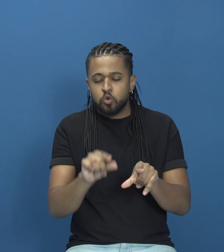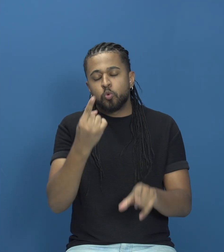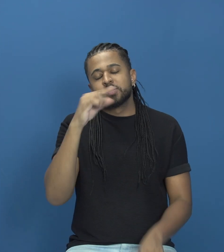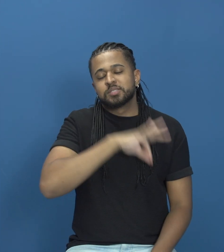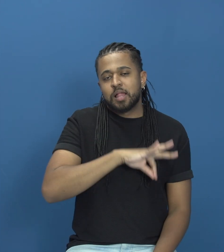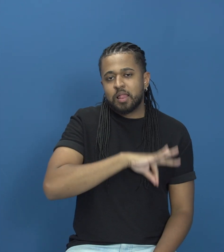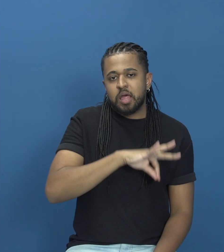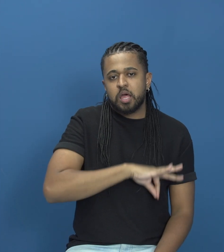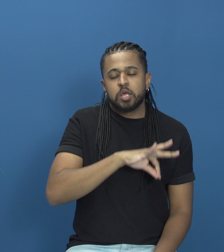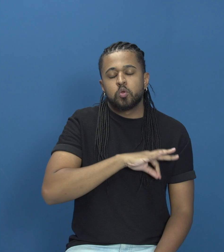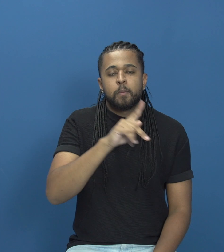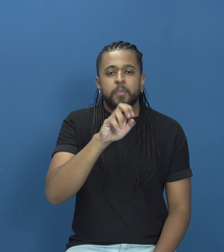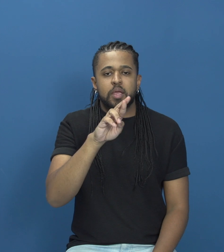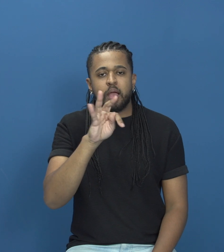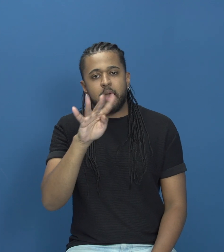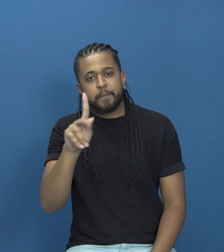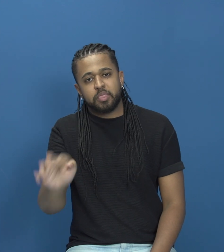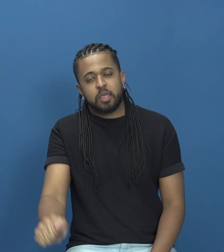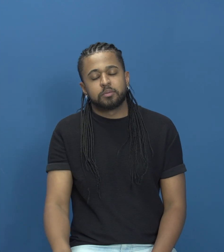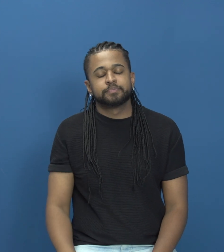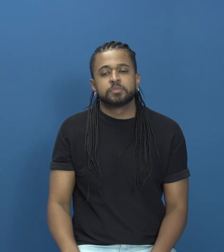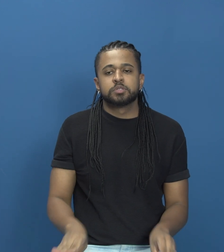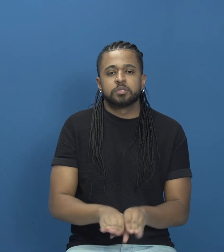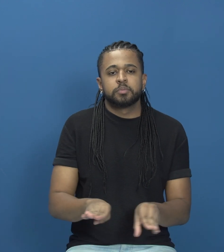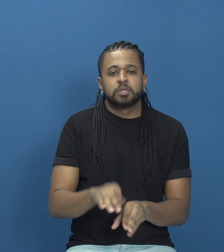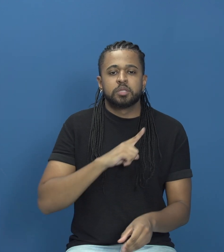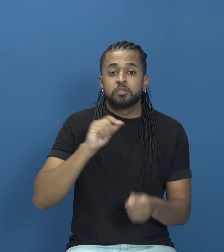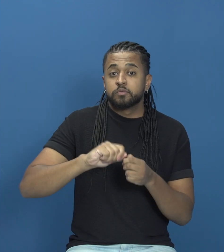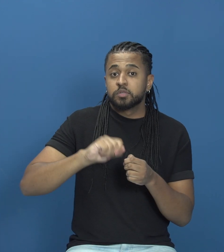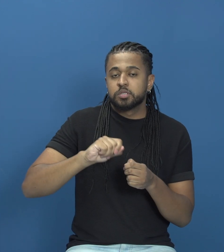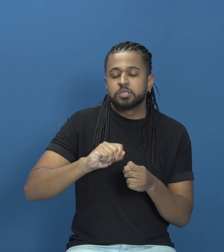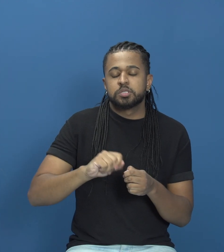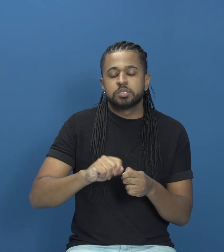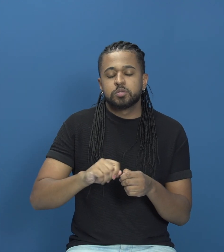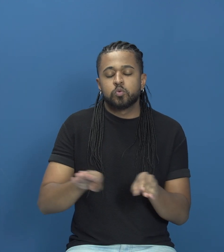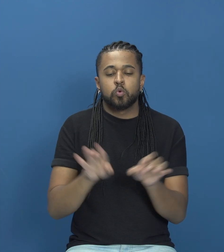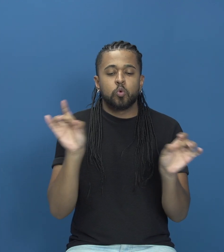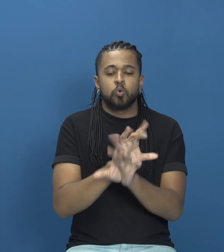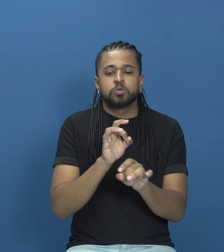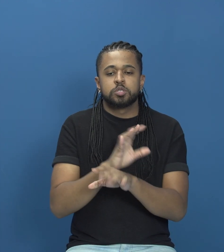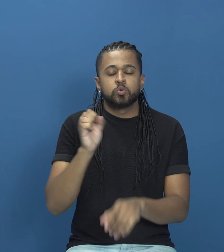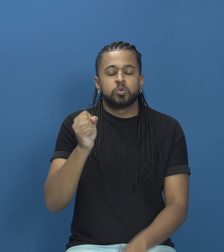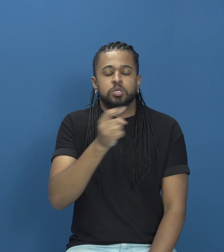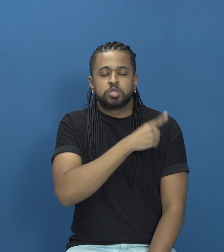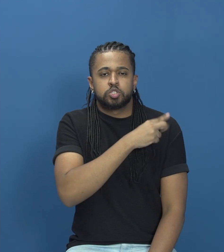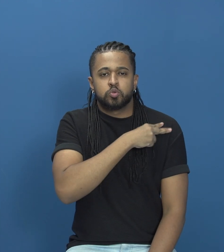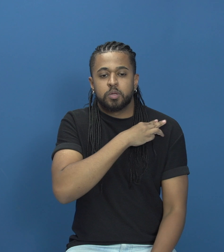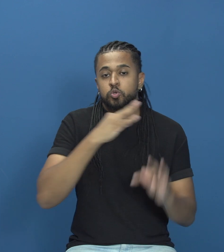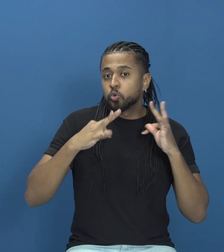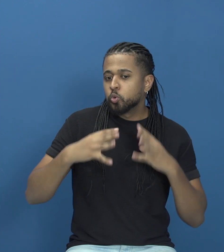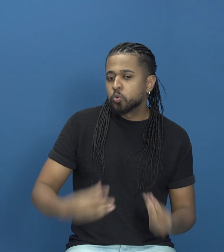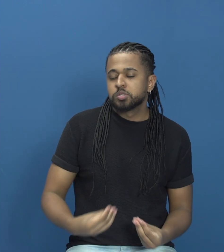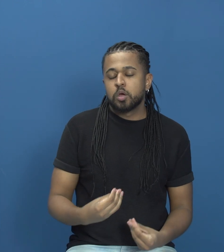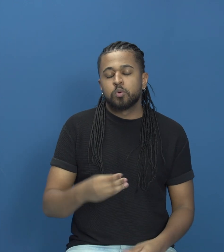um salário mínimo per capita, a condição de realização e conclusão do ensino médio integral